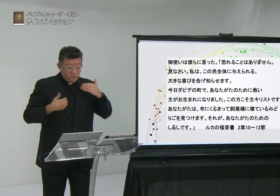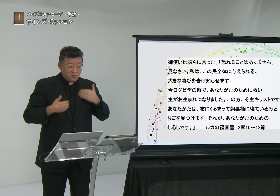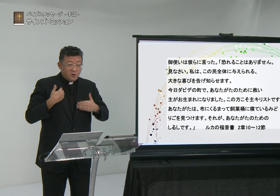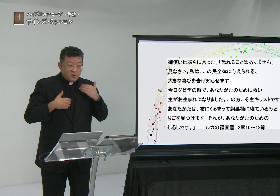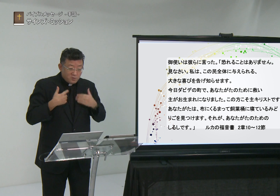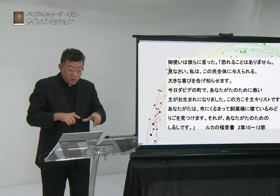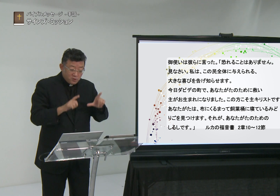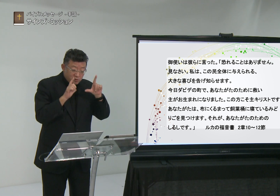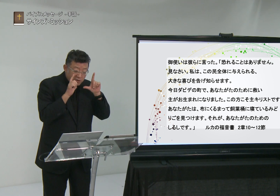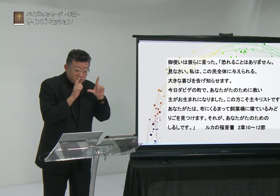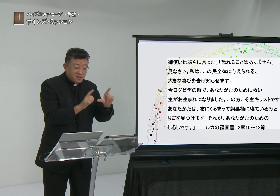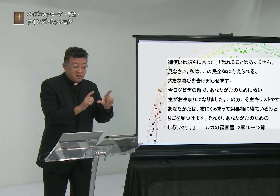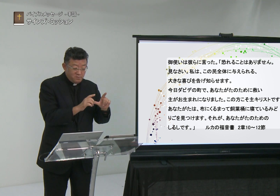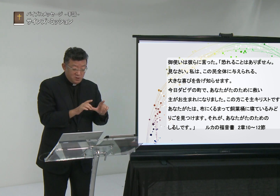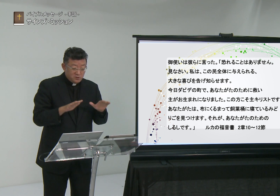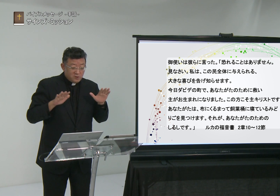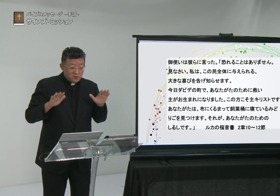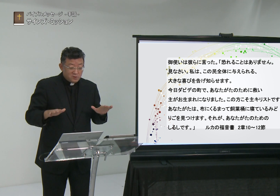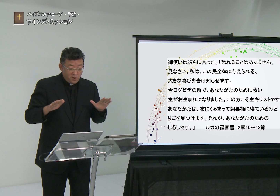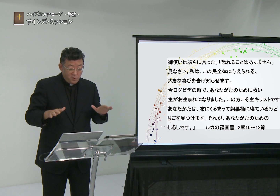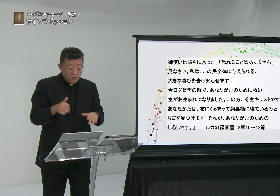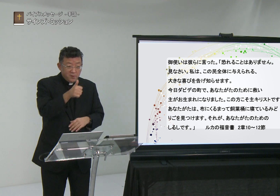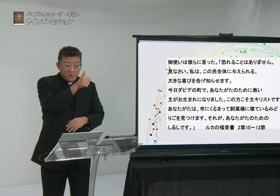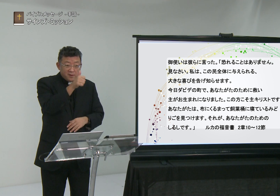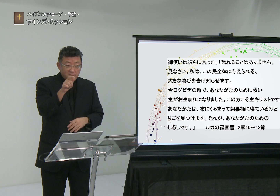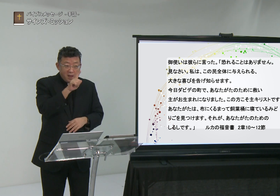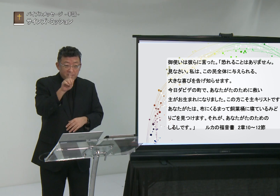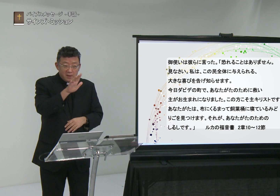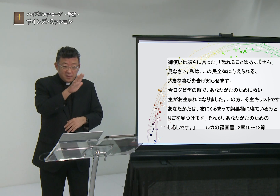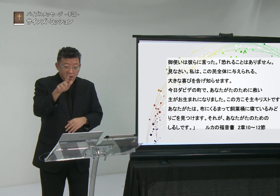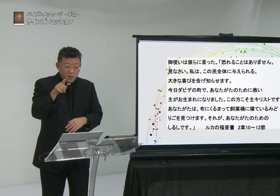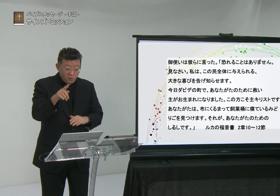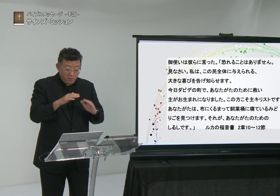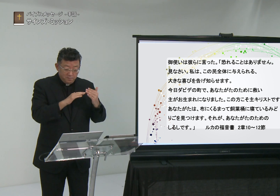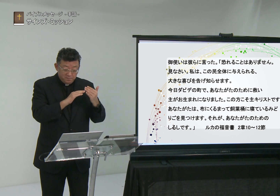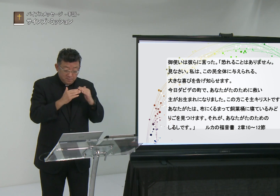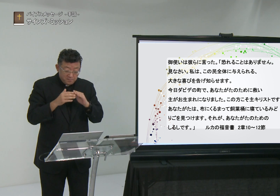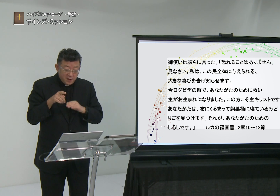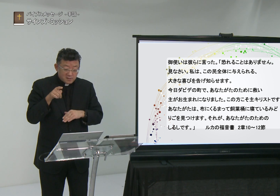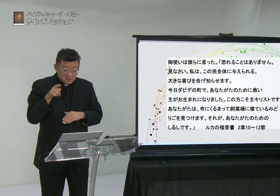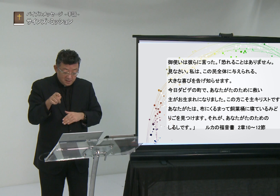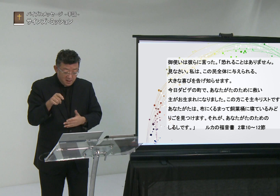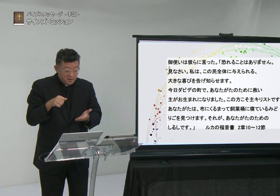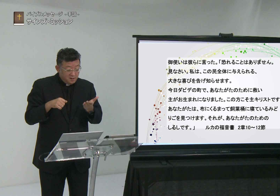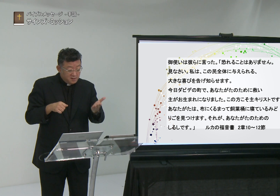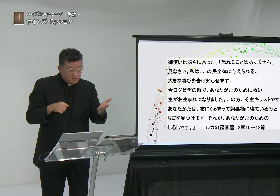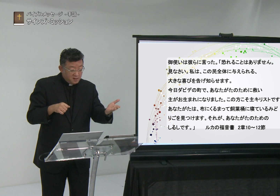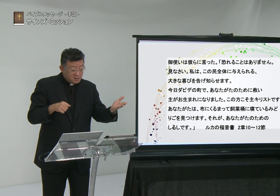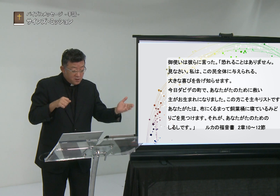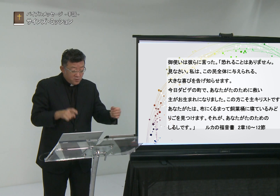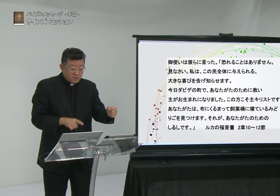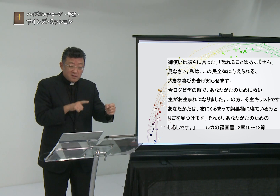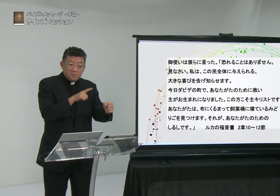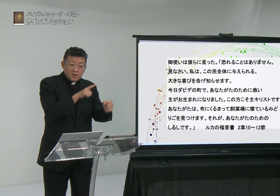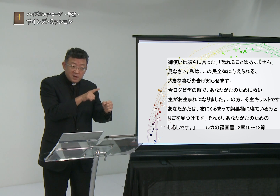大きな喜びを告げ知らせます今日ダビデの町であなたがたのため